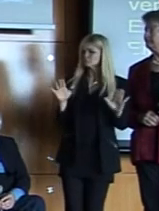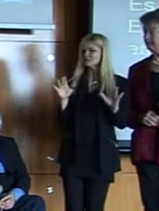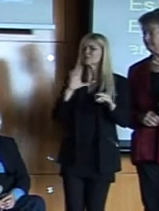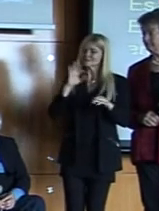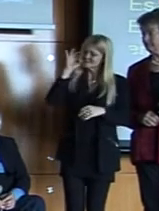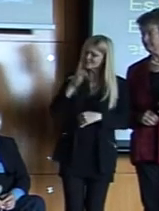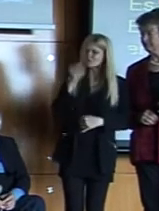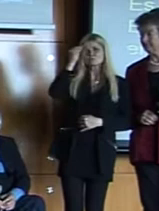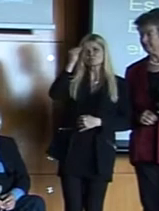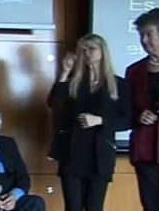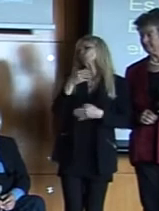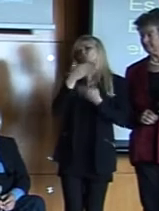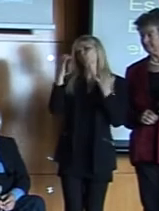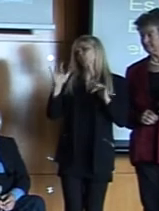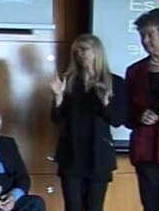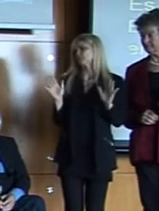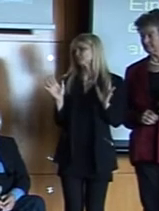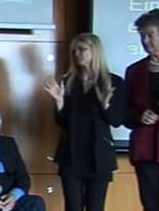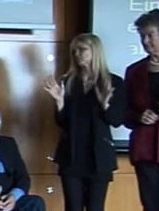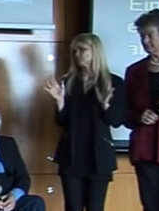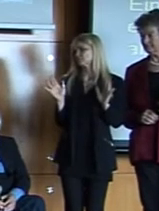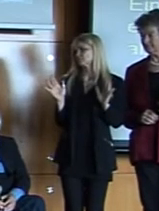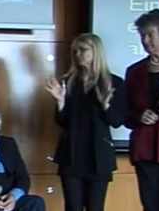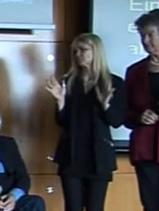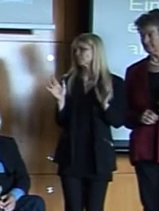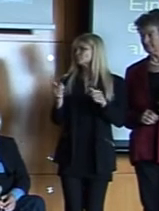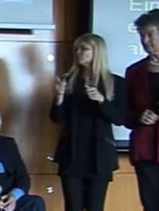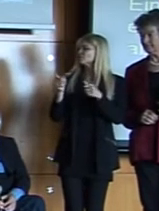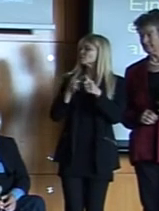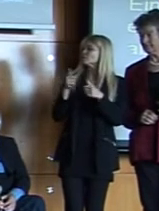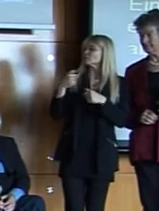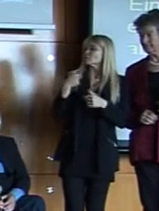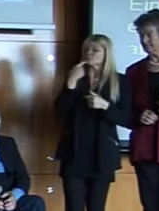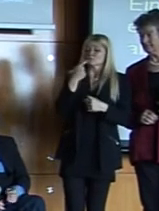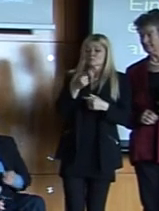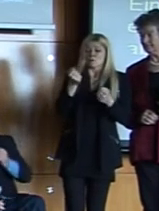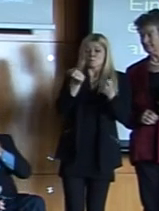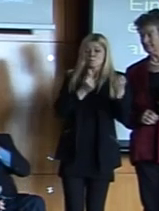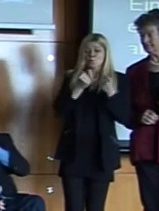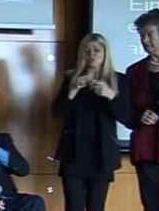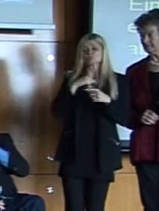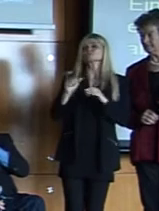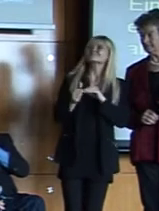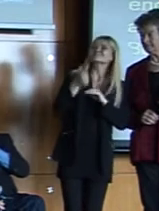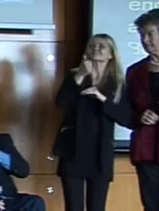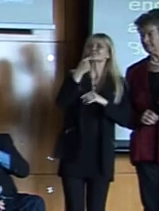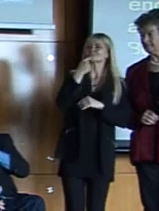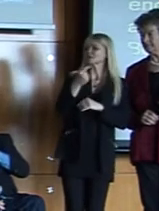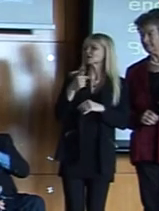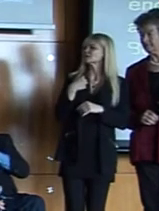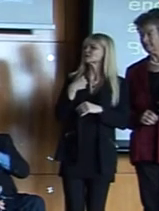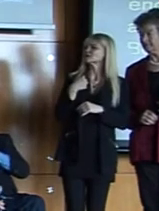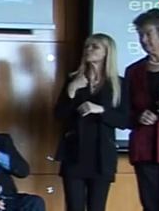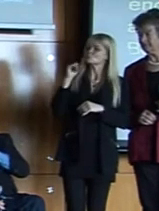gegeben. Wenn ich daher priorisieren kann und das politisch auch für mich priorisiere, dann ist